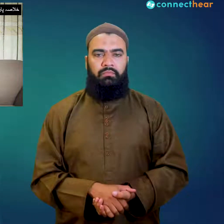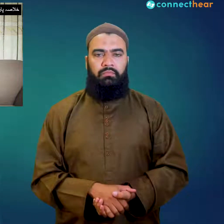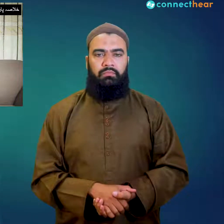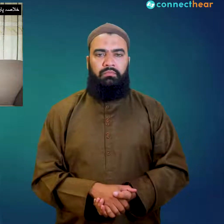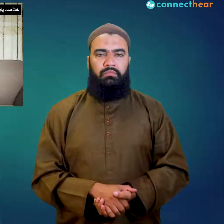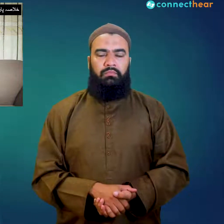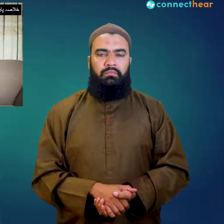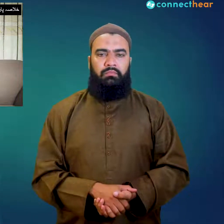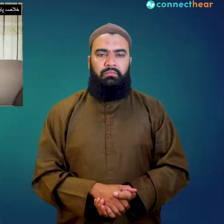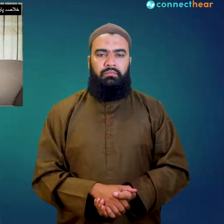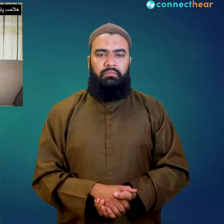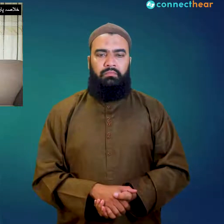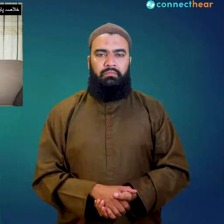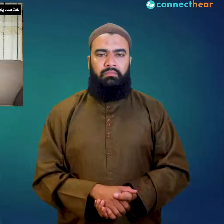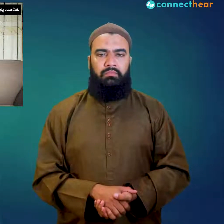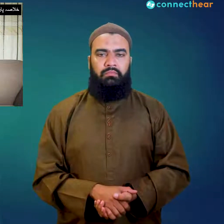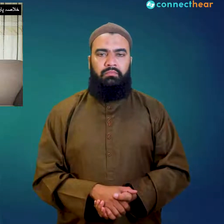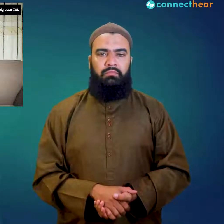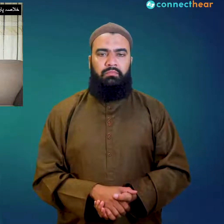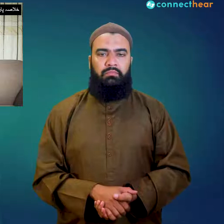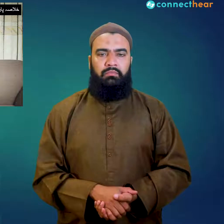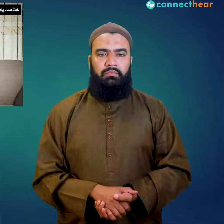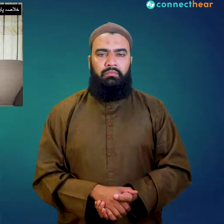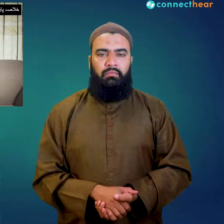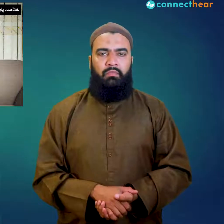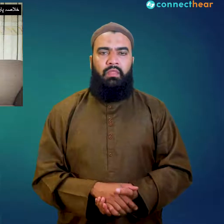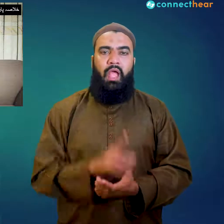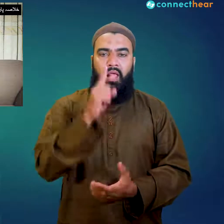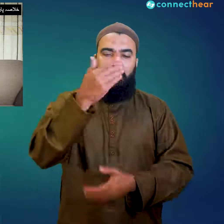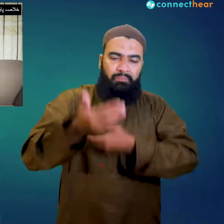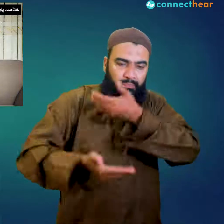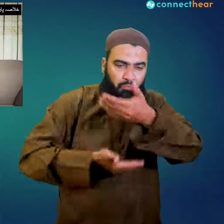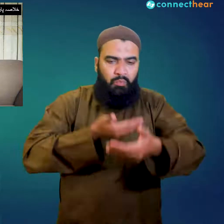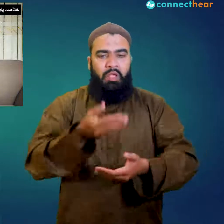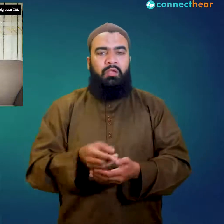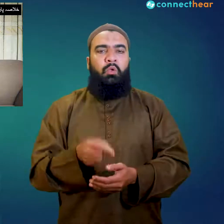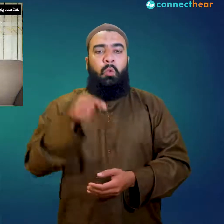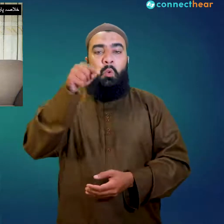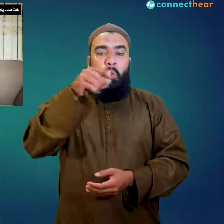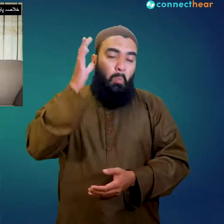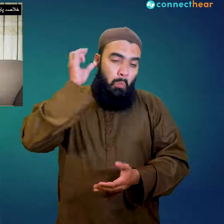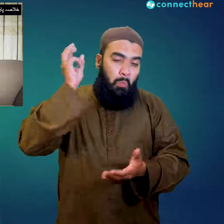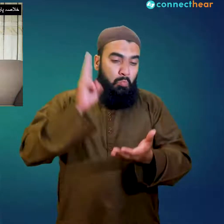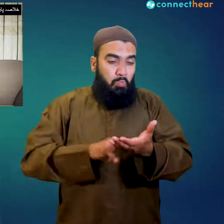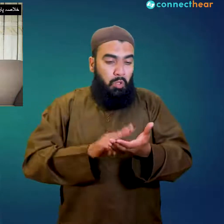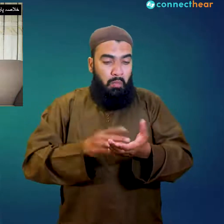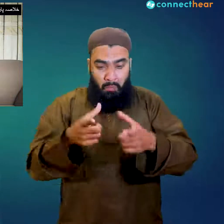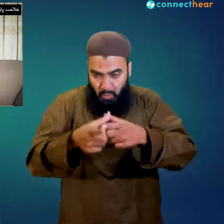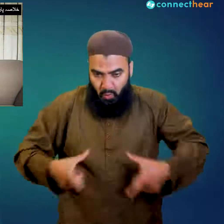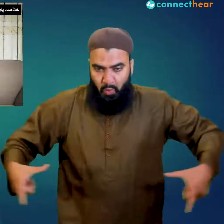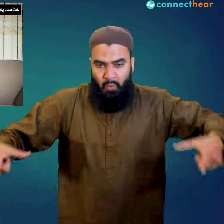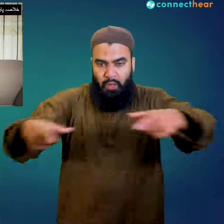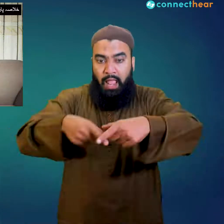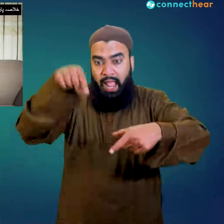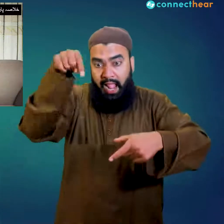أُمَّةٌ يَدْعُونَ إِلَى الْخَيْرِ، تم ایک جماعت ایسی ضرور ہو جو خیر کی طرف